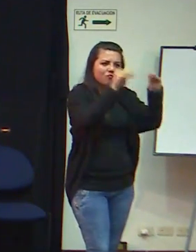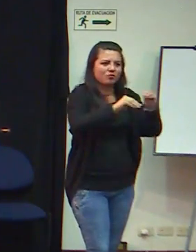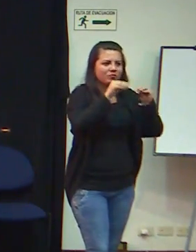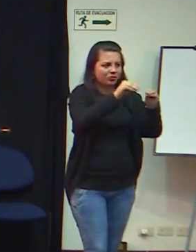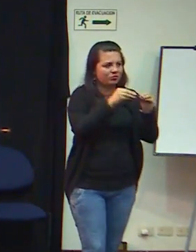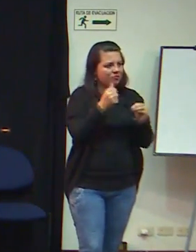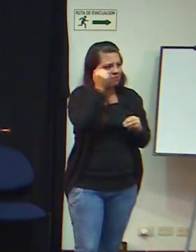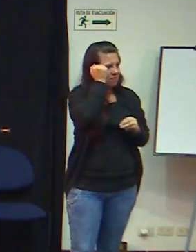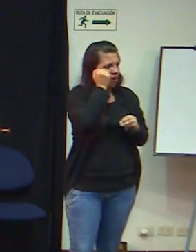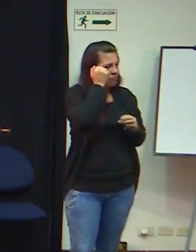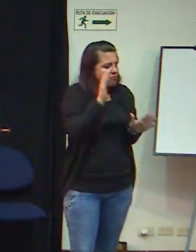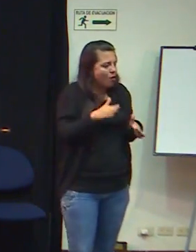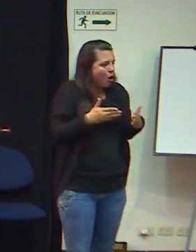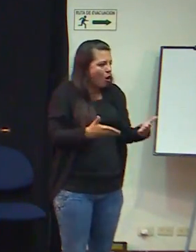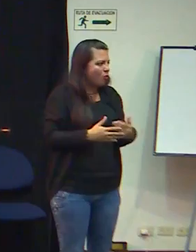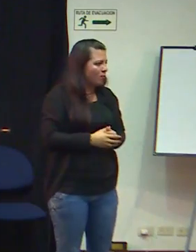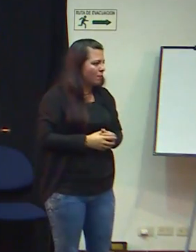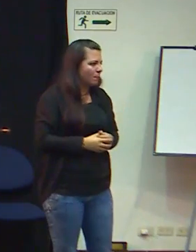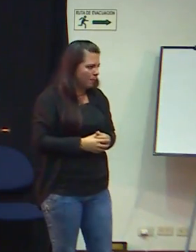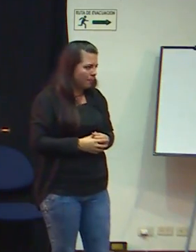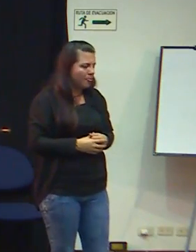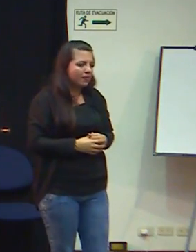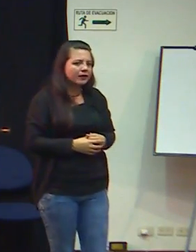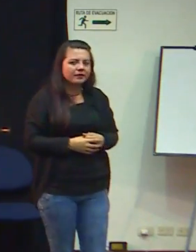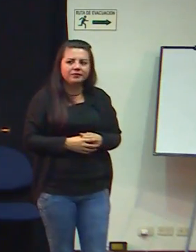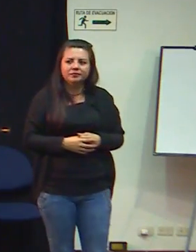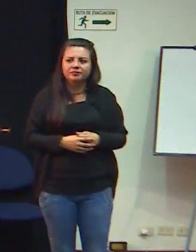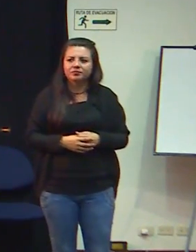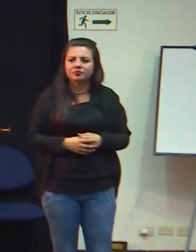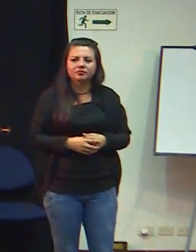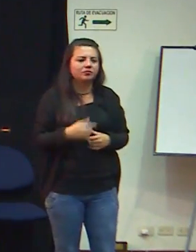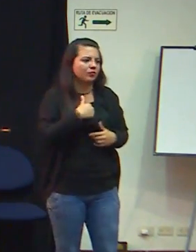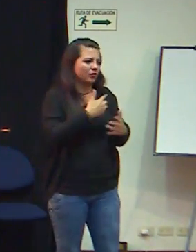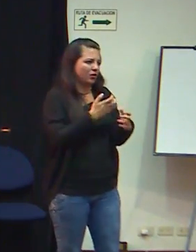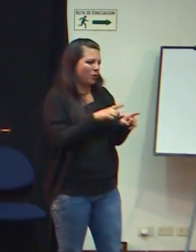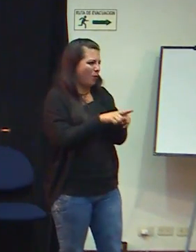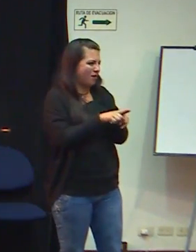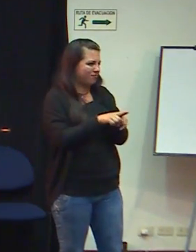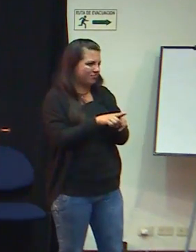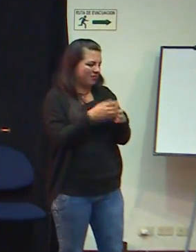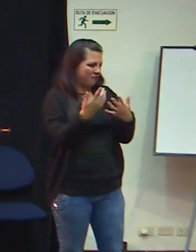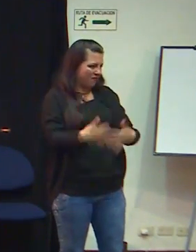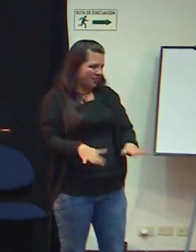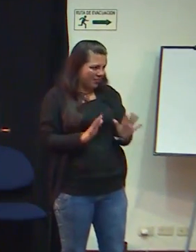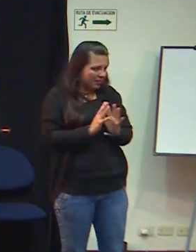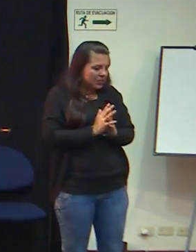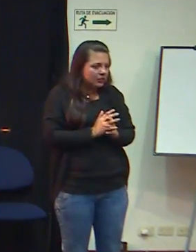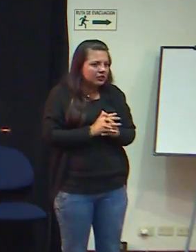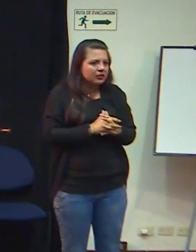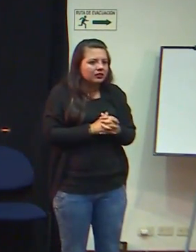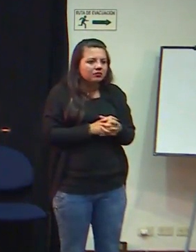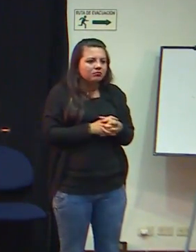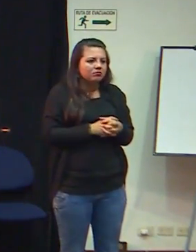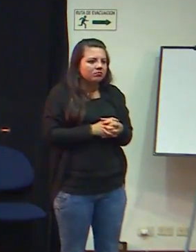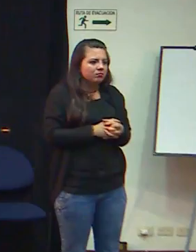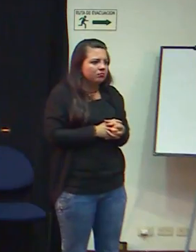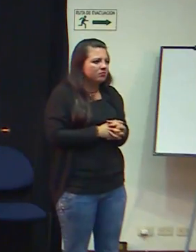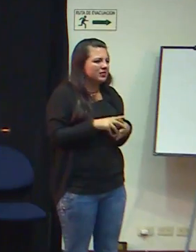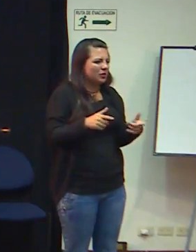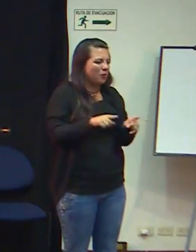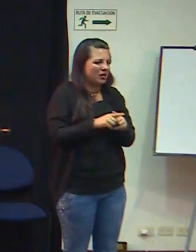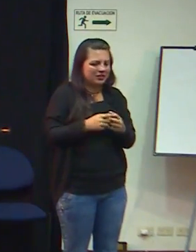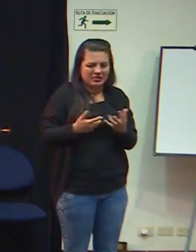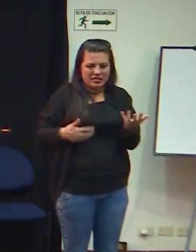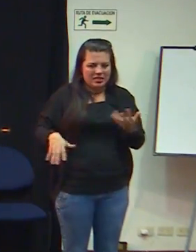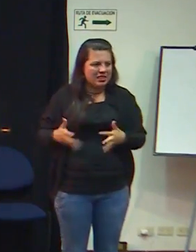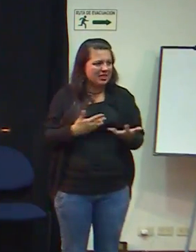como maestros, ¿sí? Entonces, pues quería como cerrar con esto, porque pues aquí nos enredamos